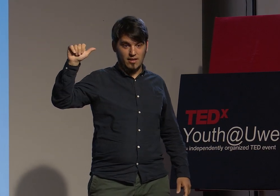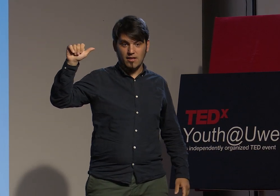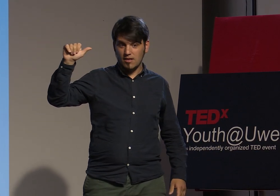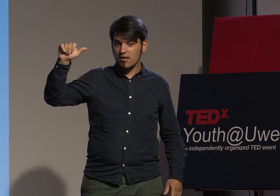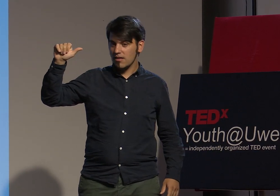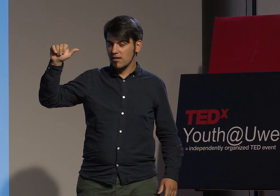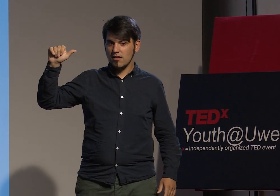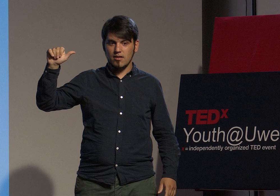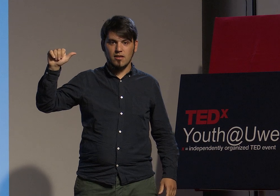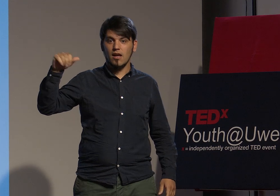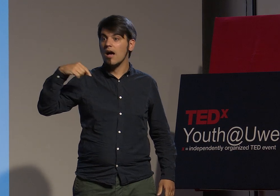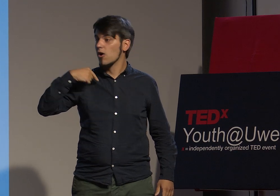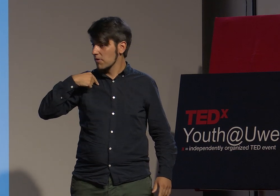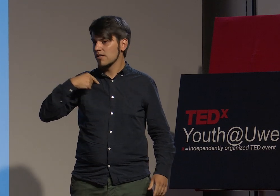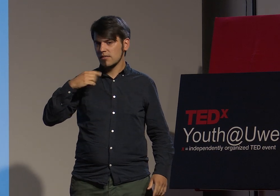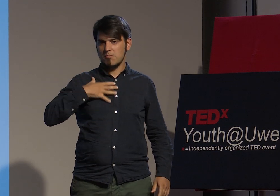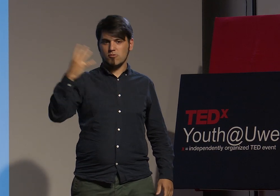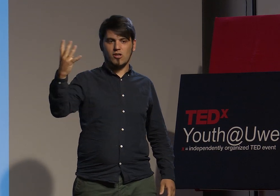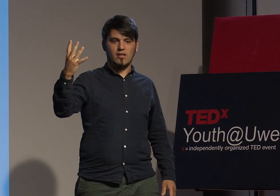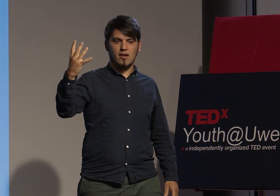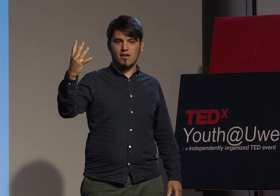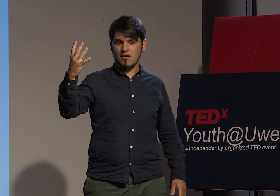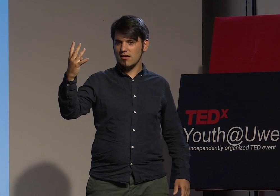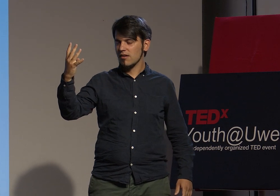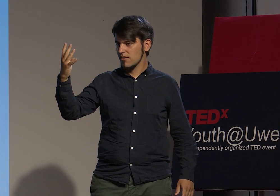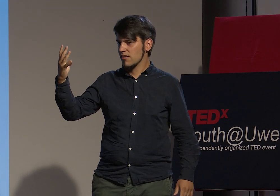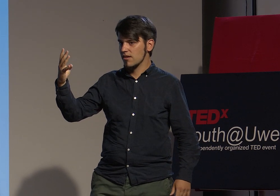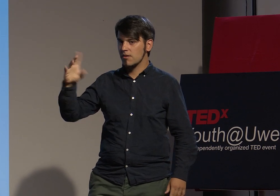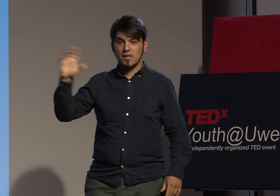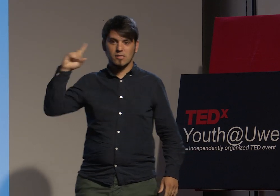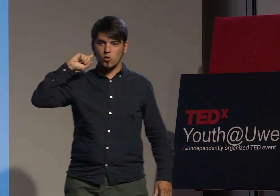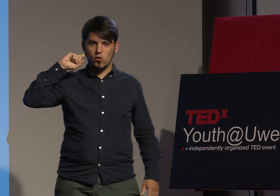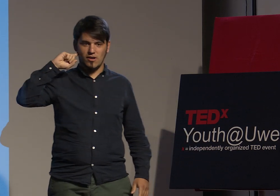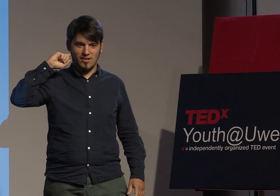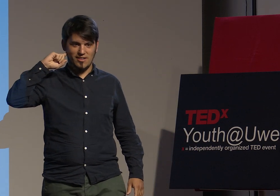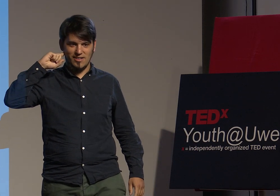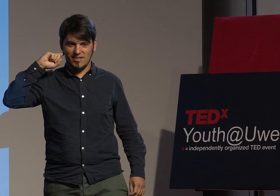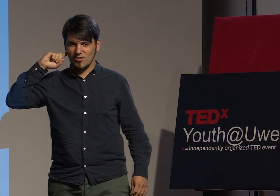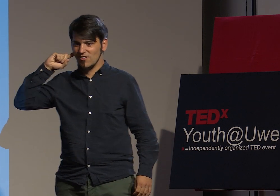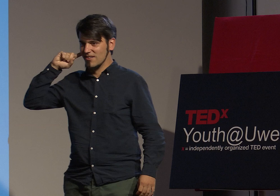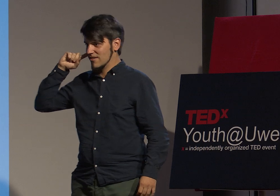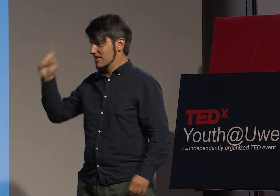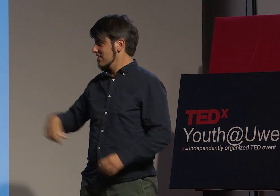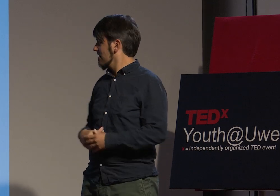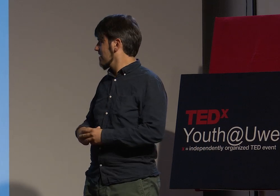Хората, ние имаме 5 сетива. Аз имам 4. Без слух.